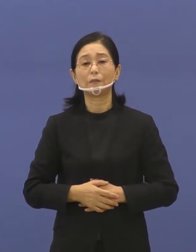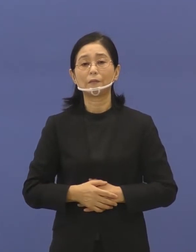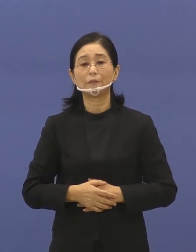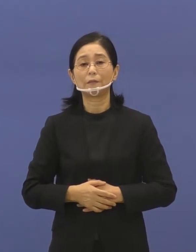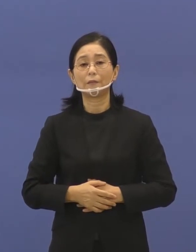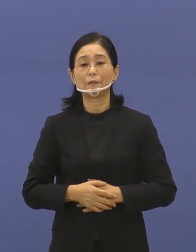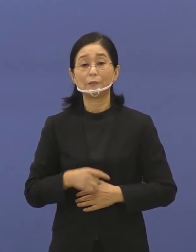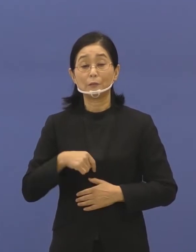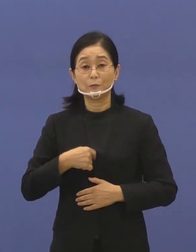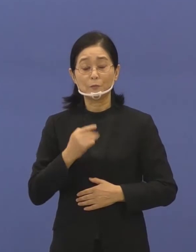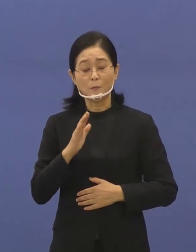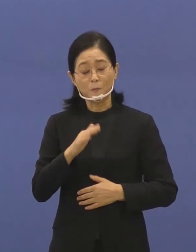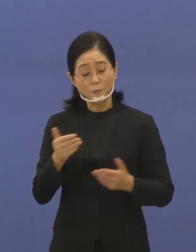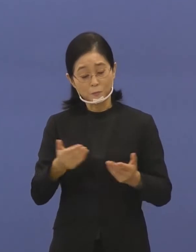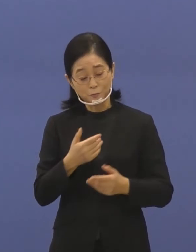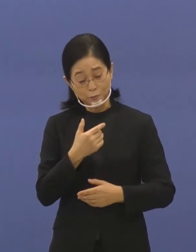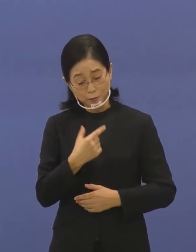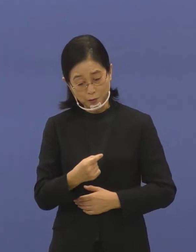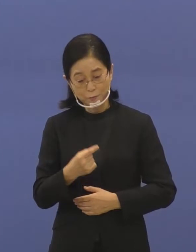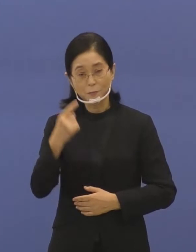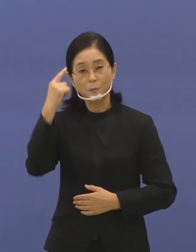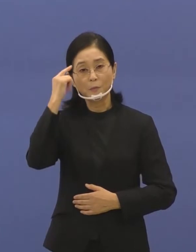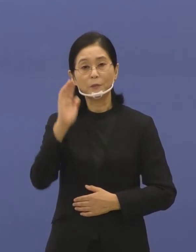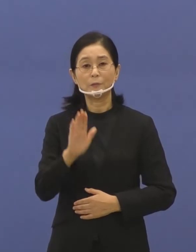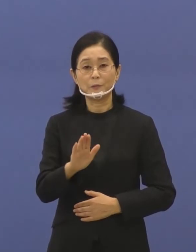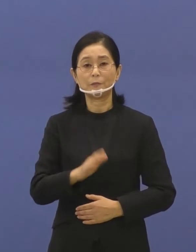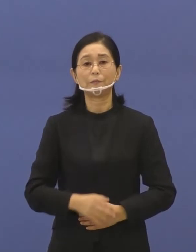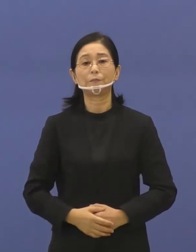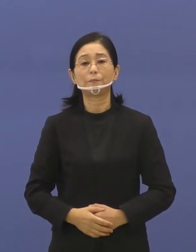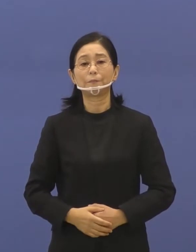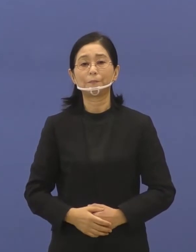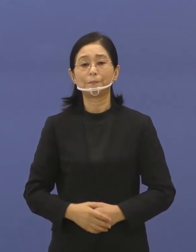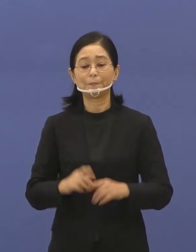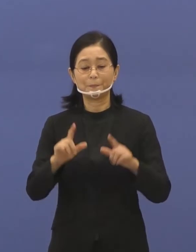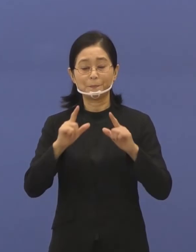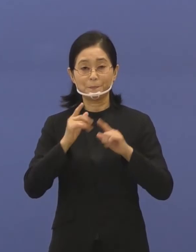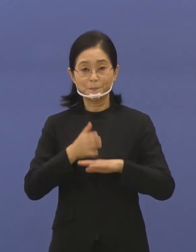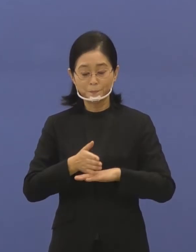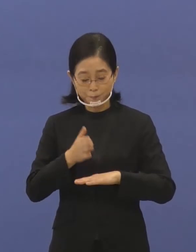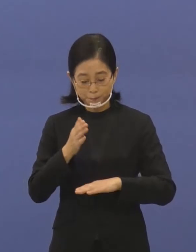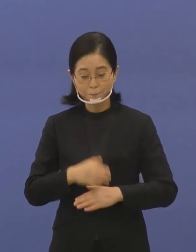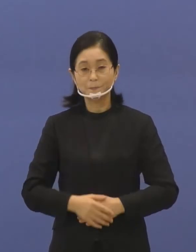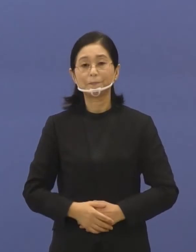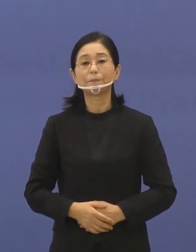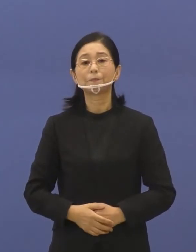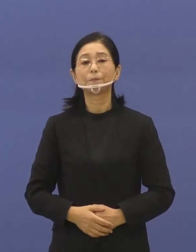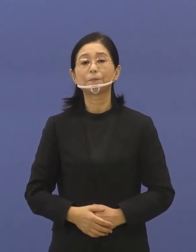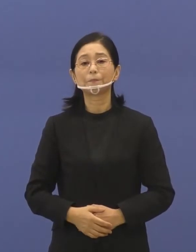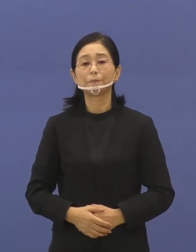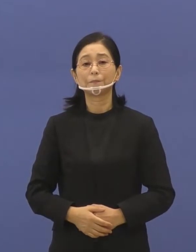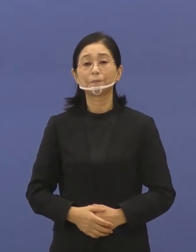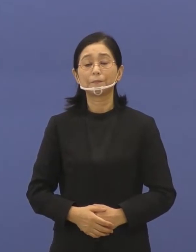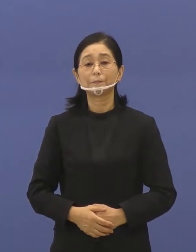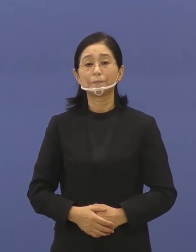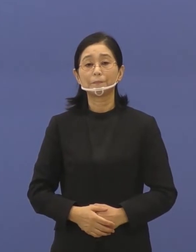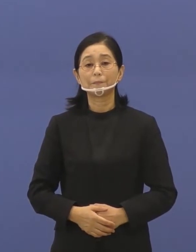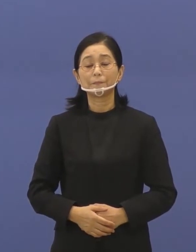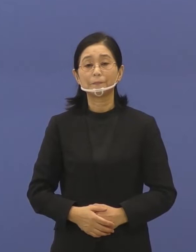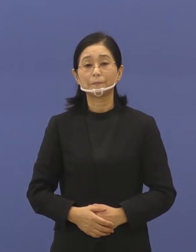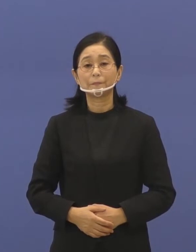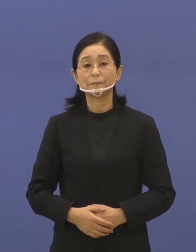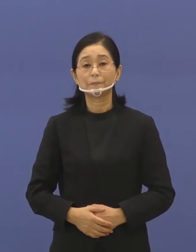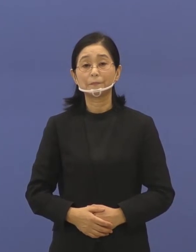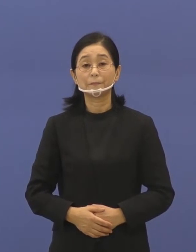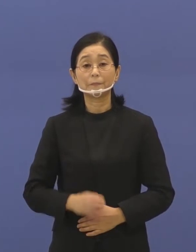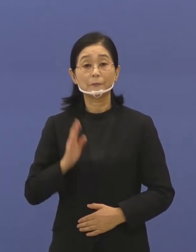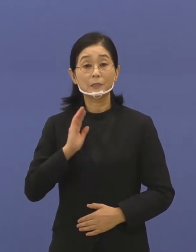仕事に生かしていきたいなと思います。 はい、ありがとうございます。もしあればなんですが、